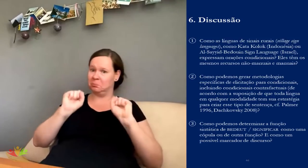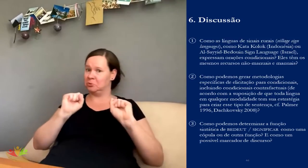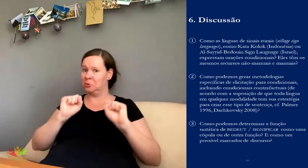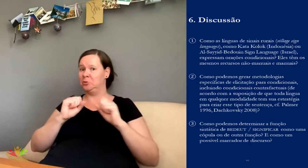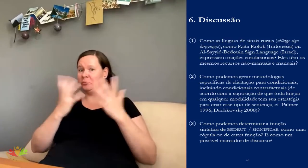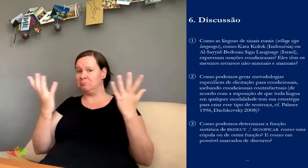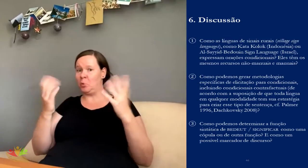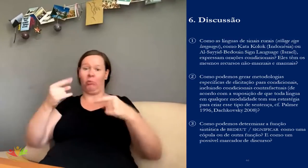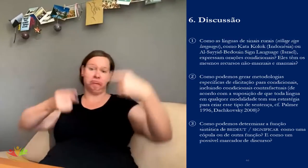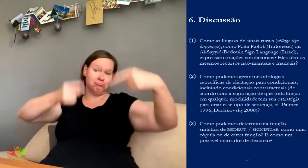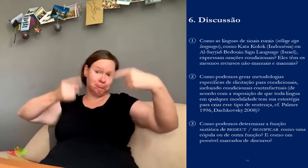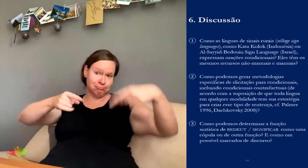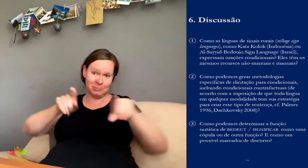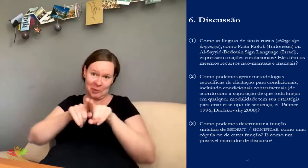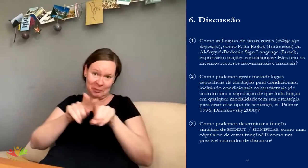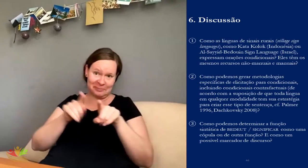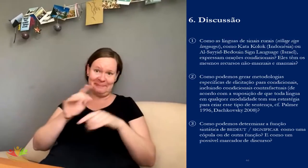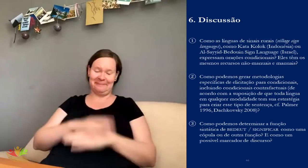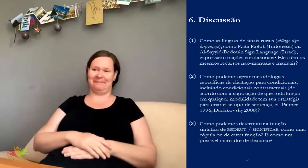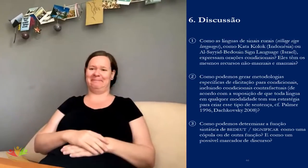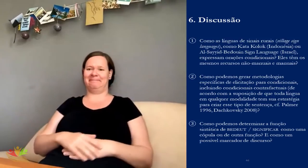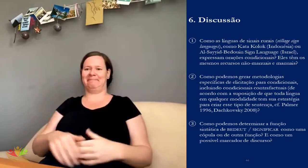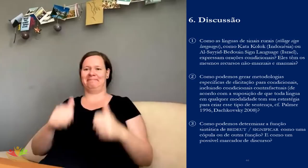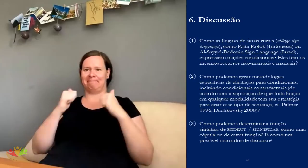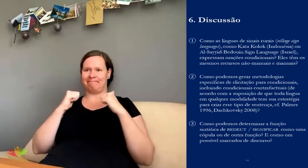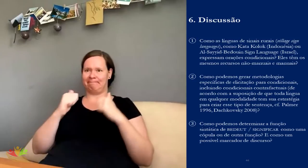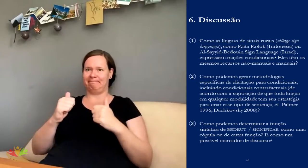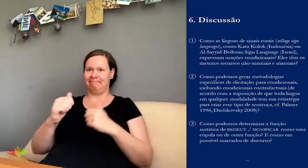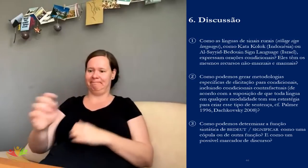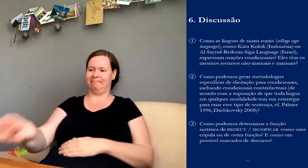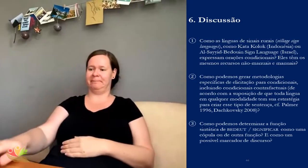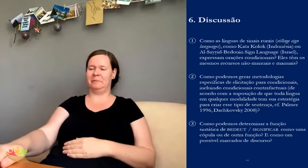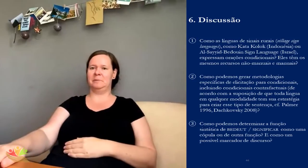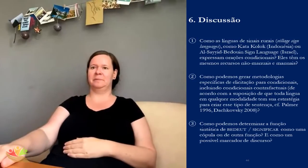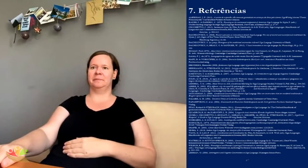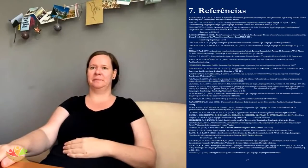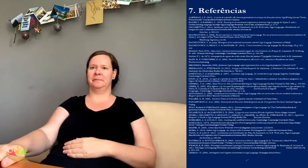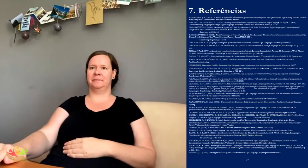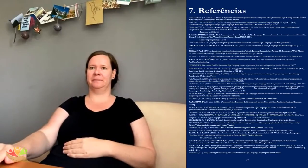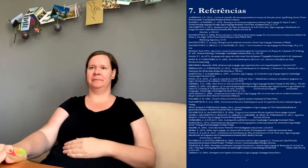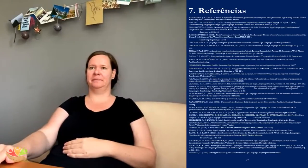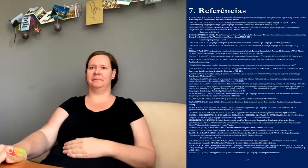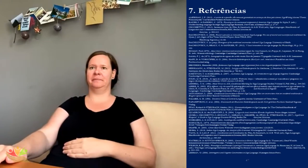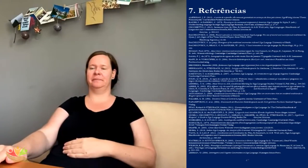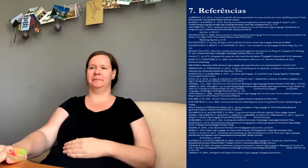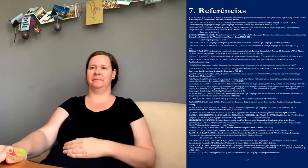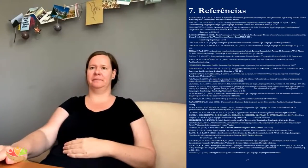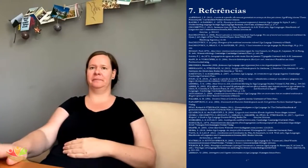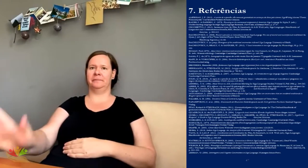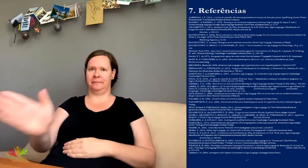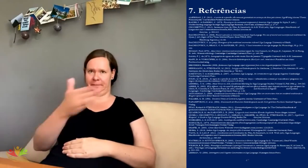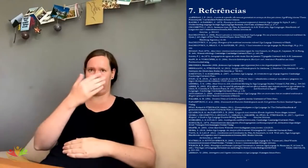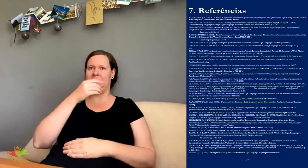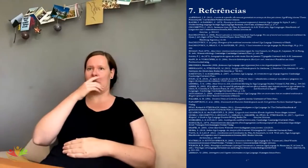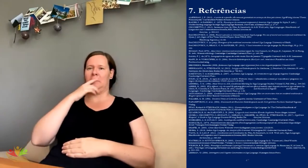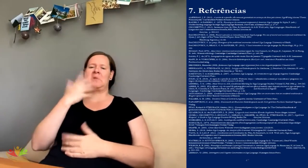são algumas provocações que eu deixo para a gente fazer o nosso debate, ok?